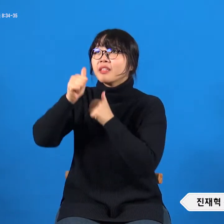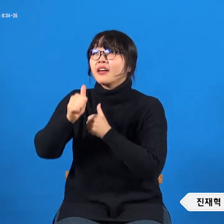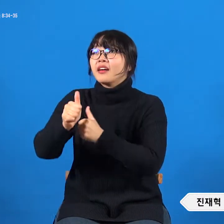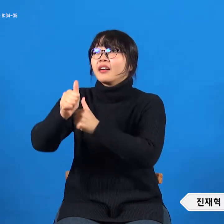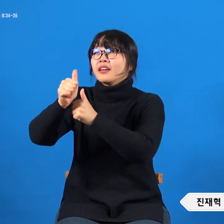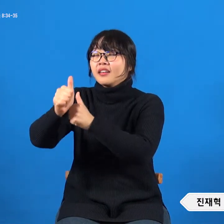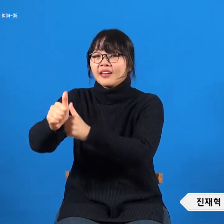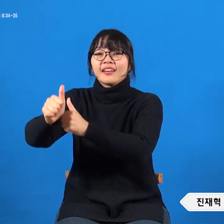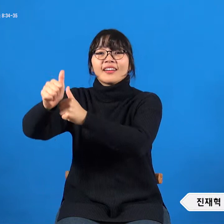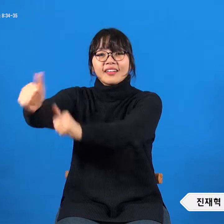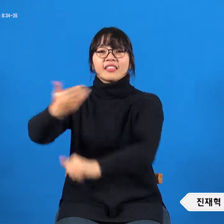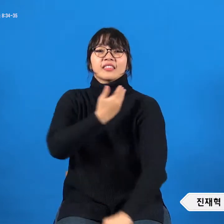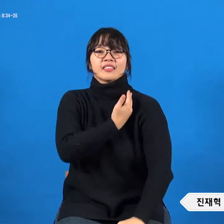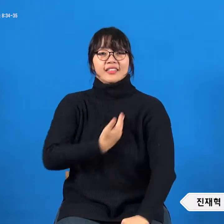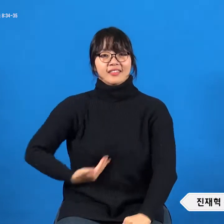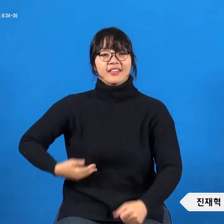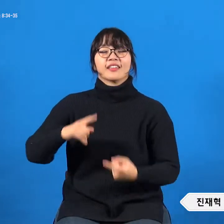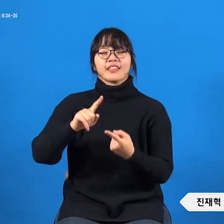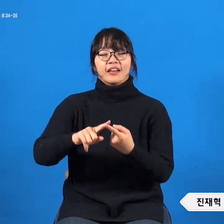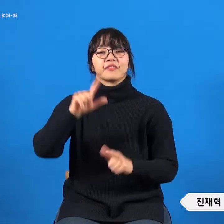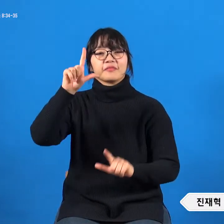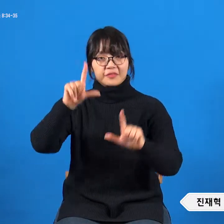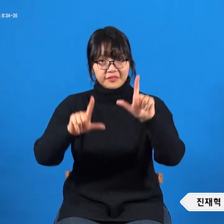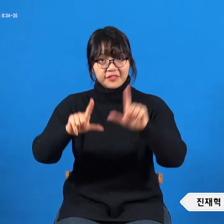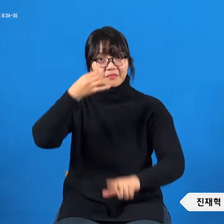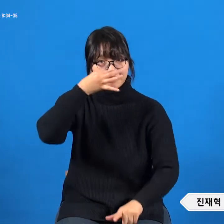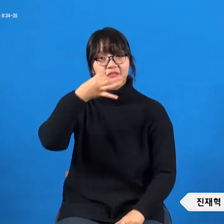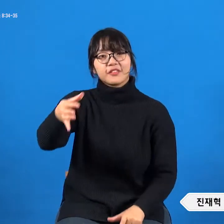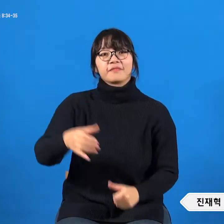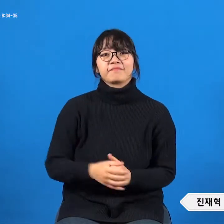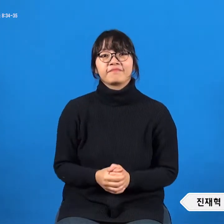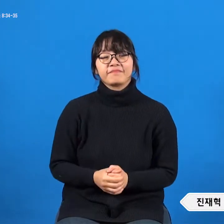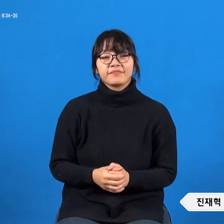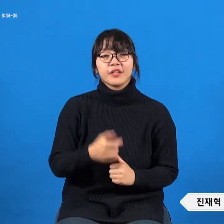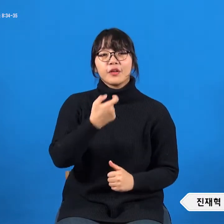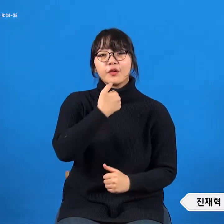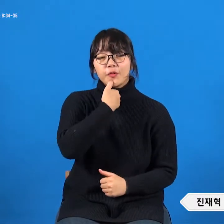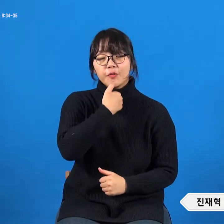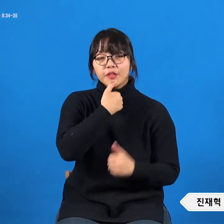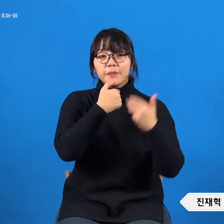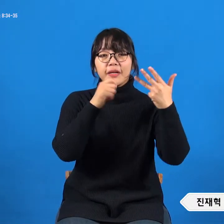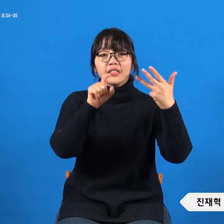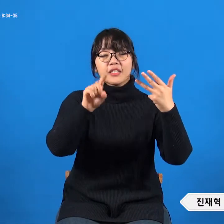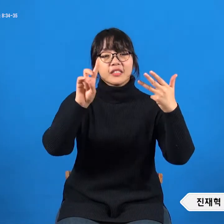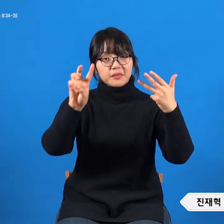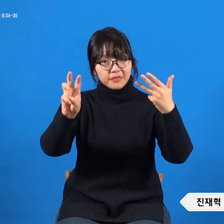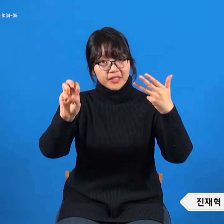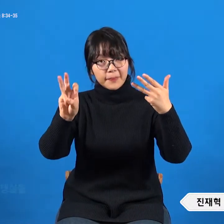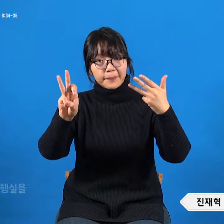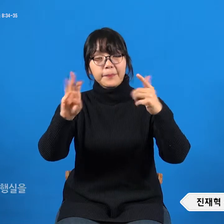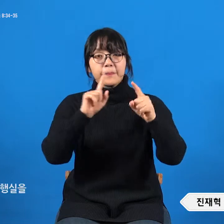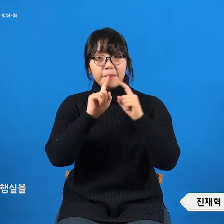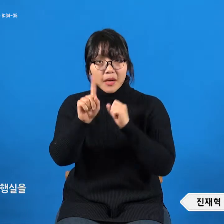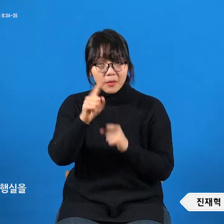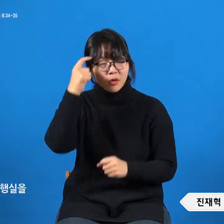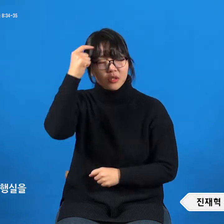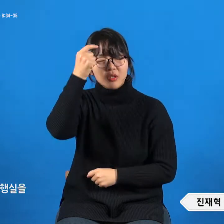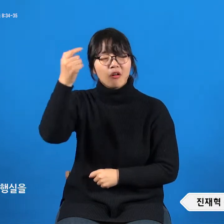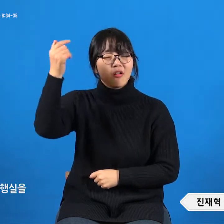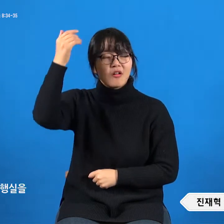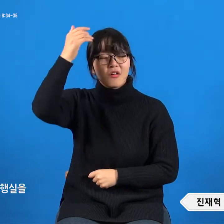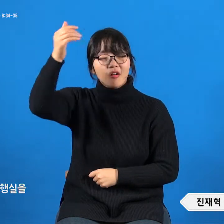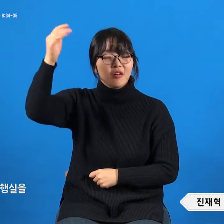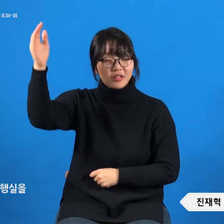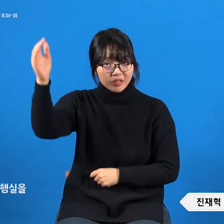삶을 성경은 말씀하고 있습니다. 그래서 로마서 8장 13절은 말합니다. 영으로서